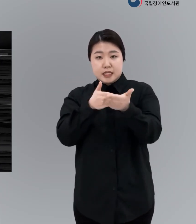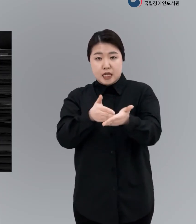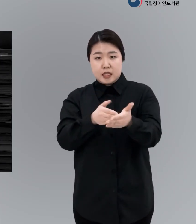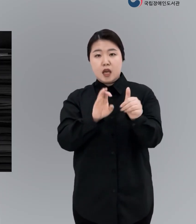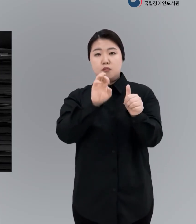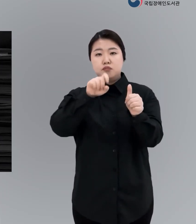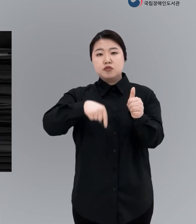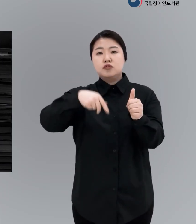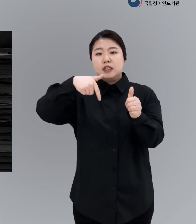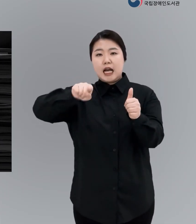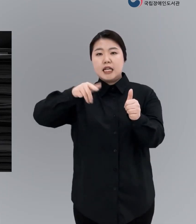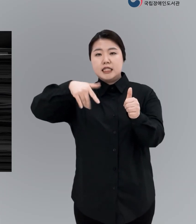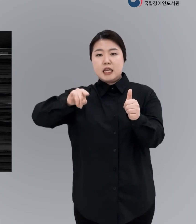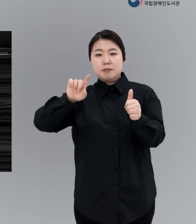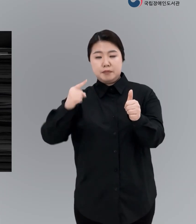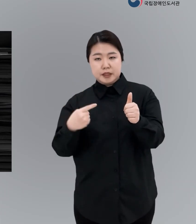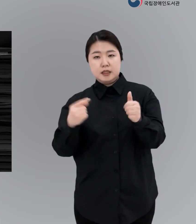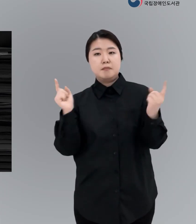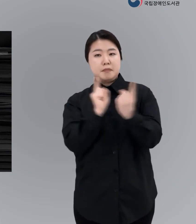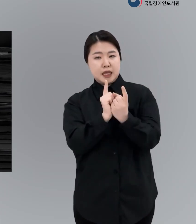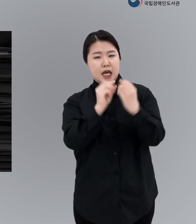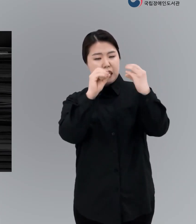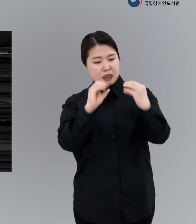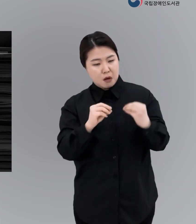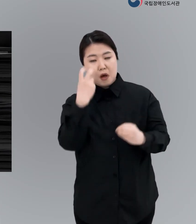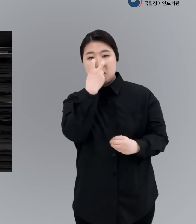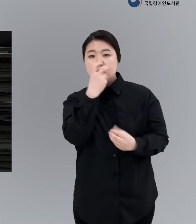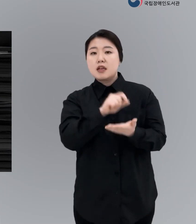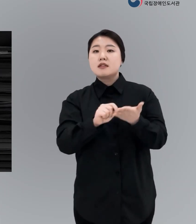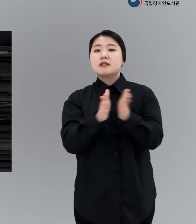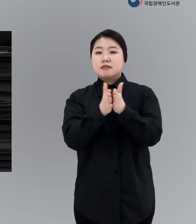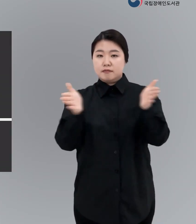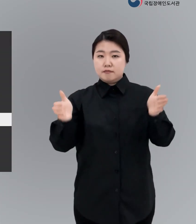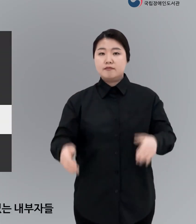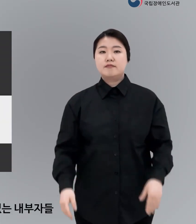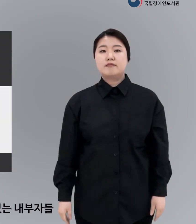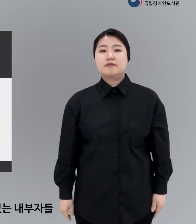푸가체프라는 의외의 인물과의 만남으로 이를 파헤치기 시작했다.